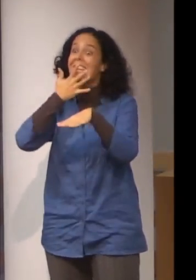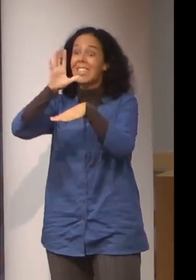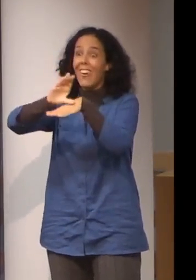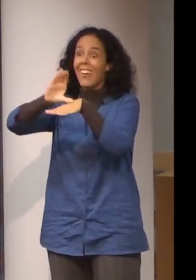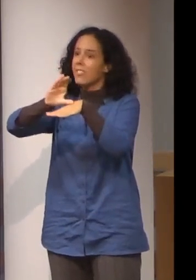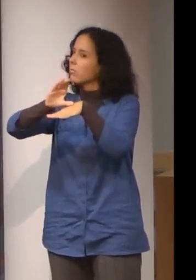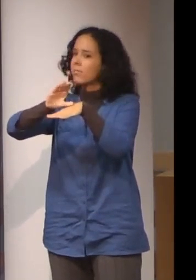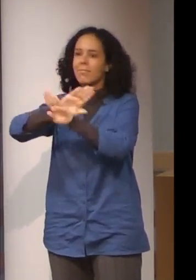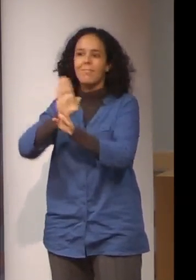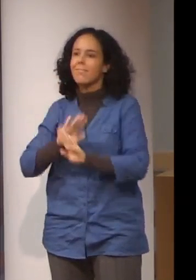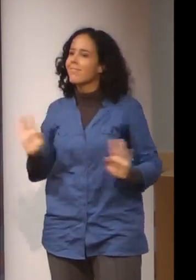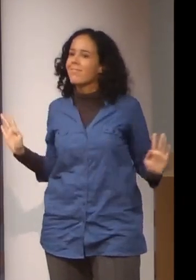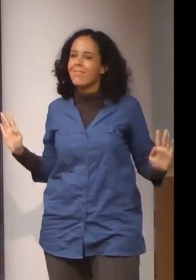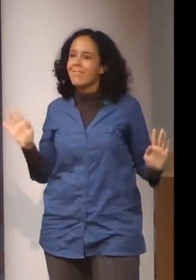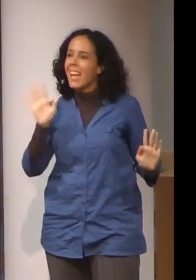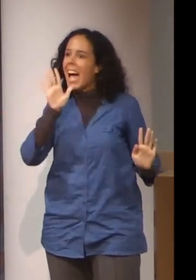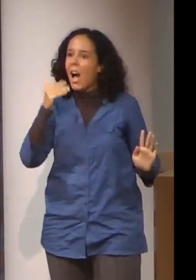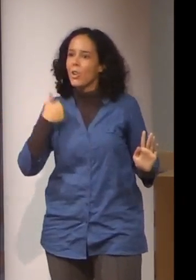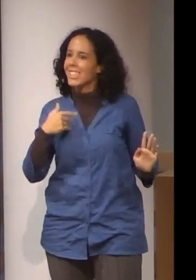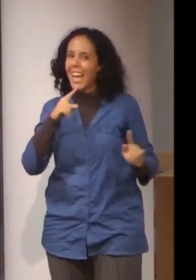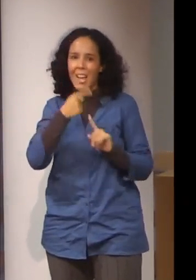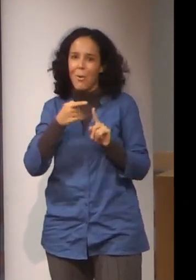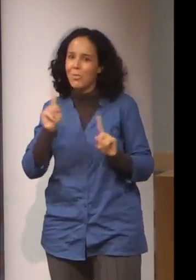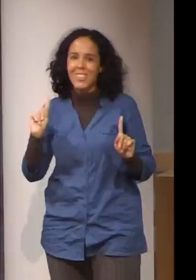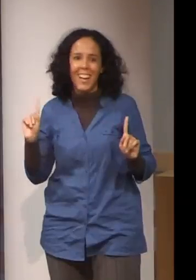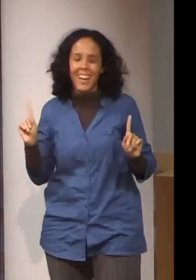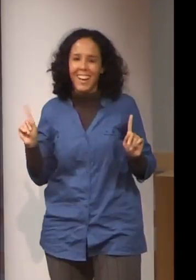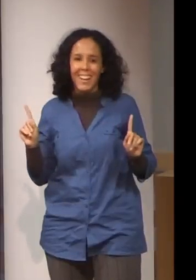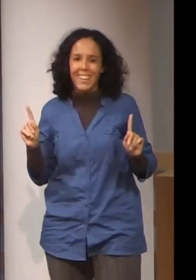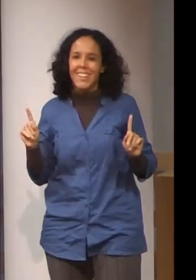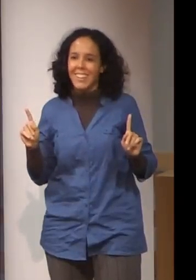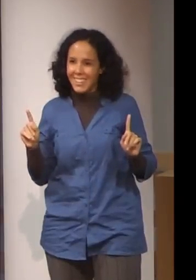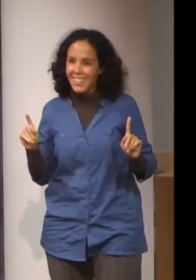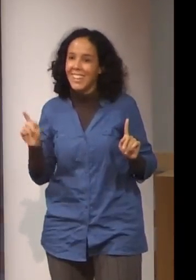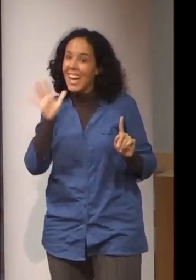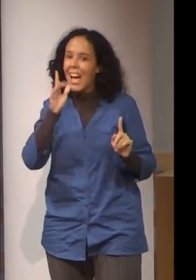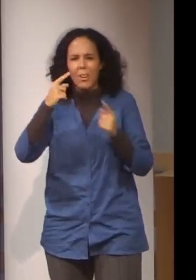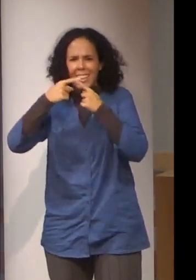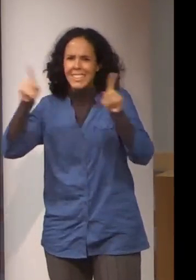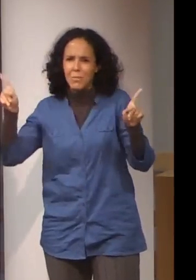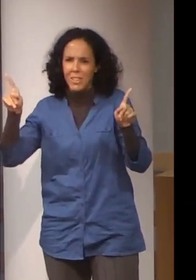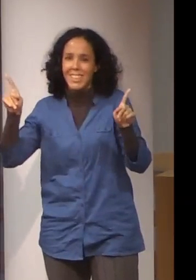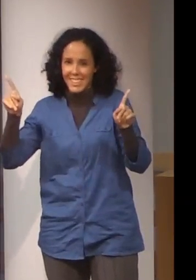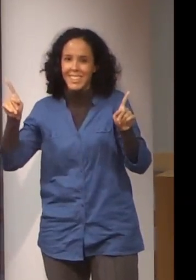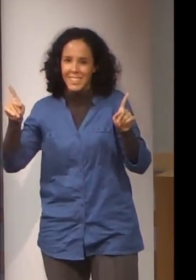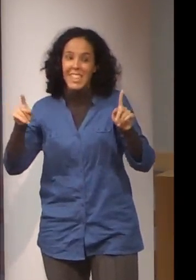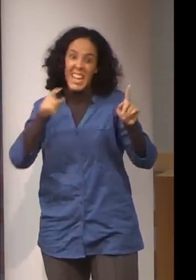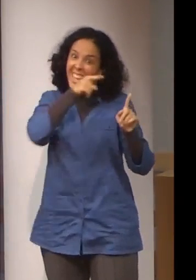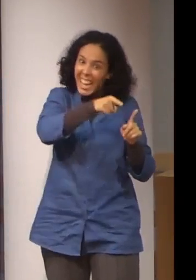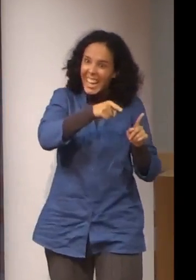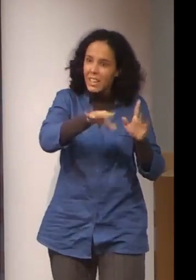que es, digamos, no se llama clasificadores, aunque no se llama así, no se usa ese término realmente, no es correcto.